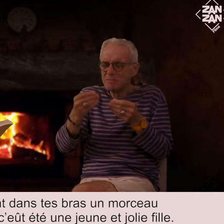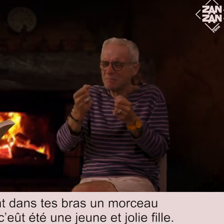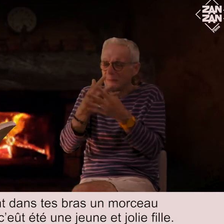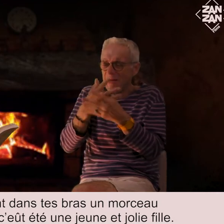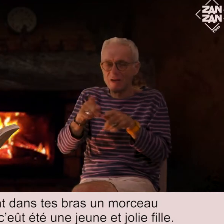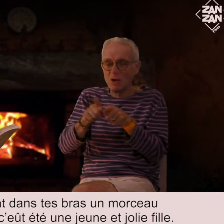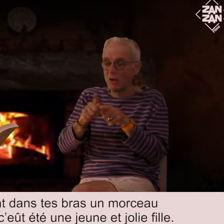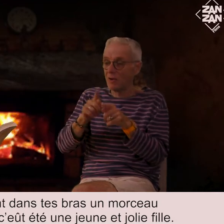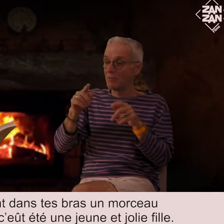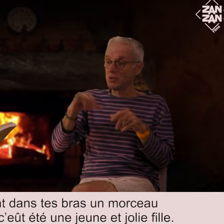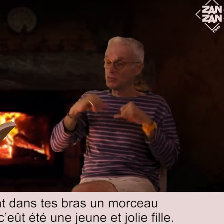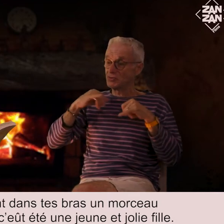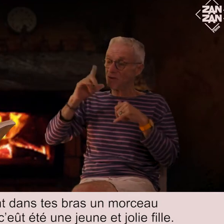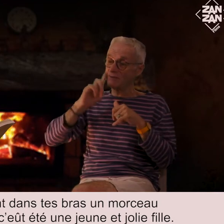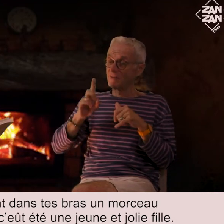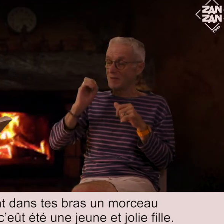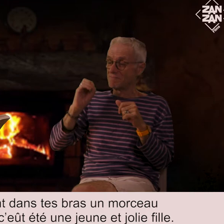'eût été une jeune et jolie fille